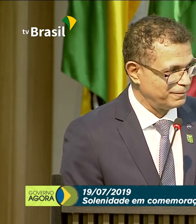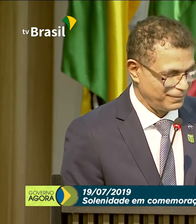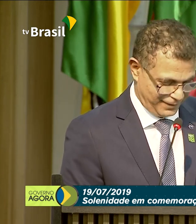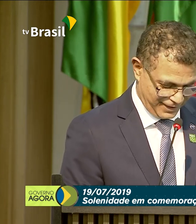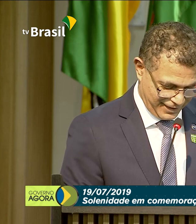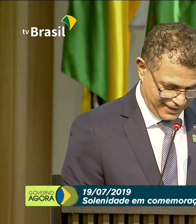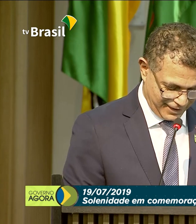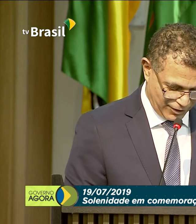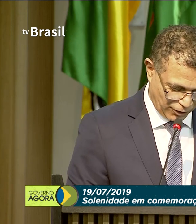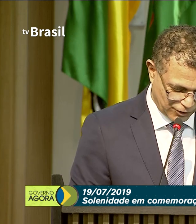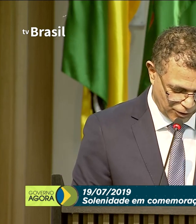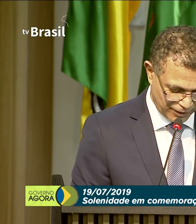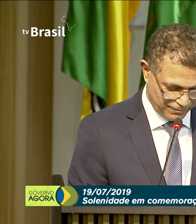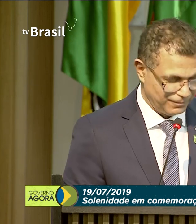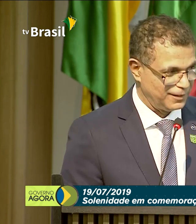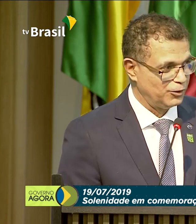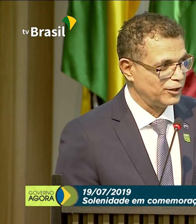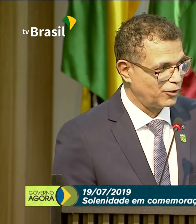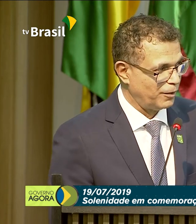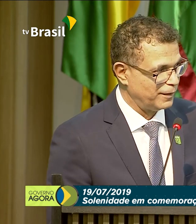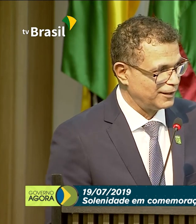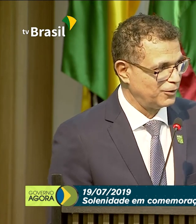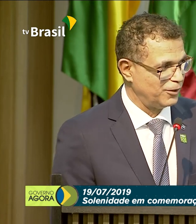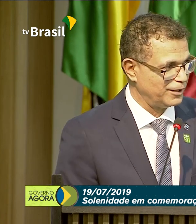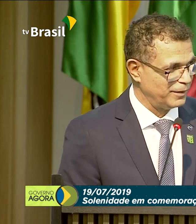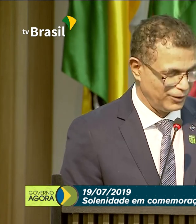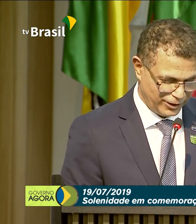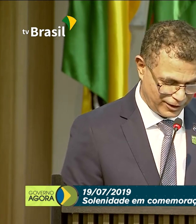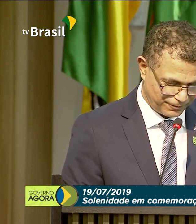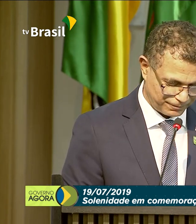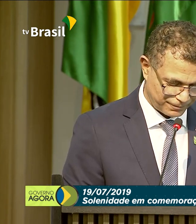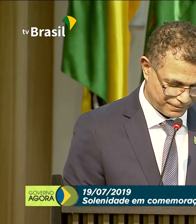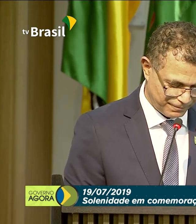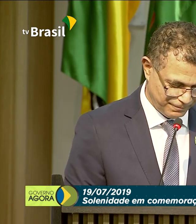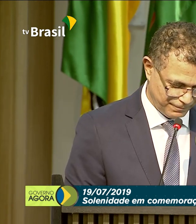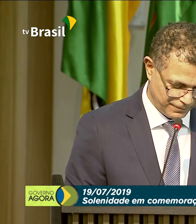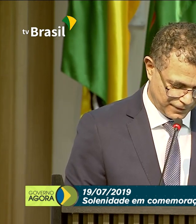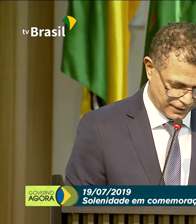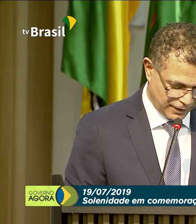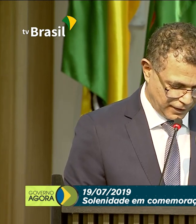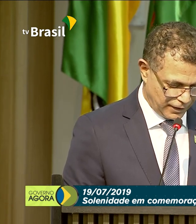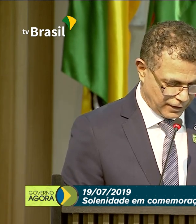Pepe, jogador, duas Copas, 5862.